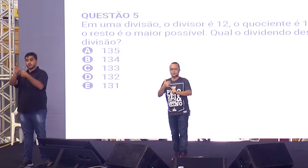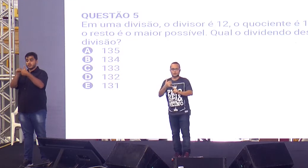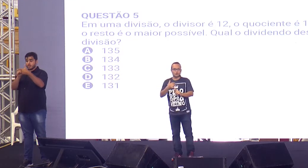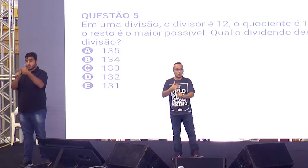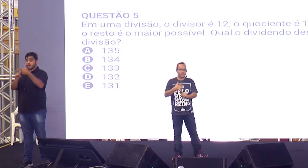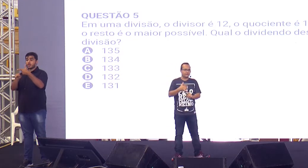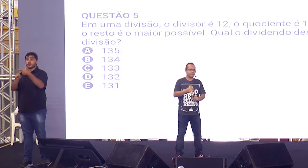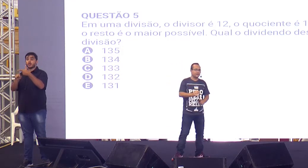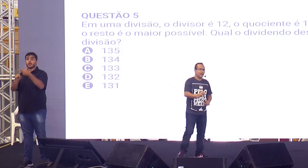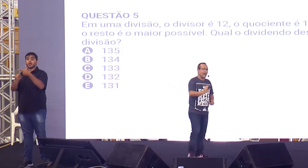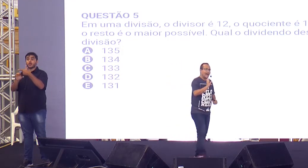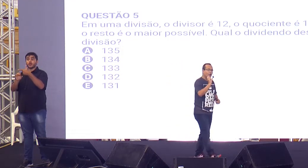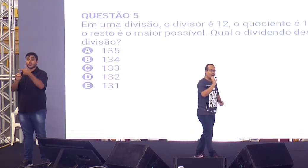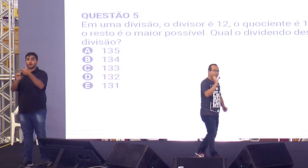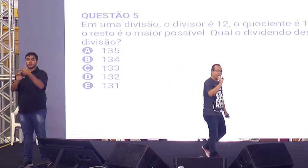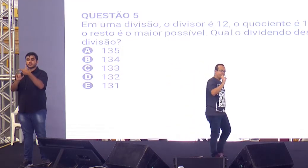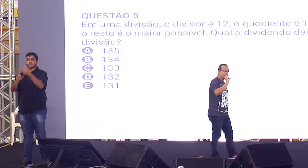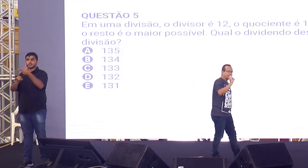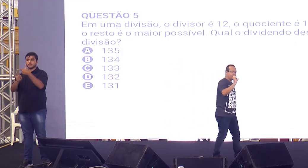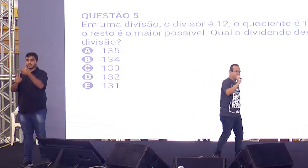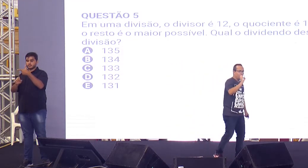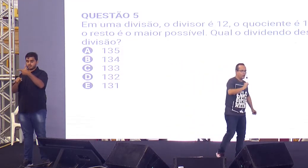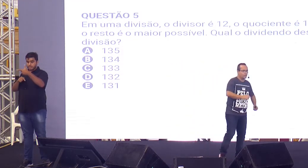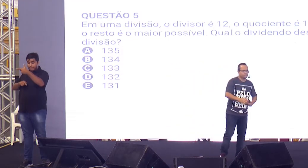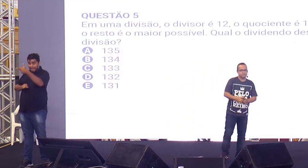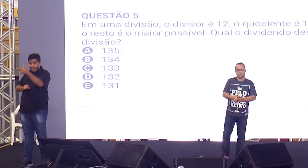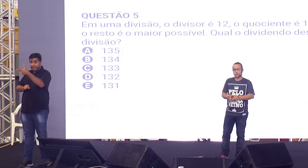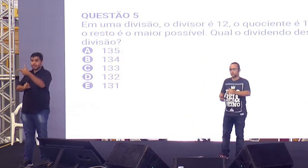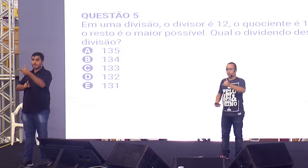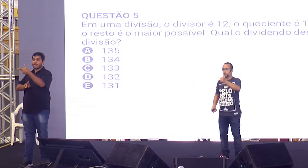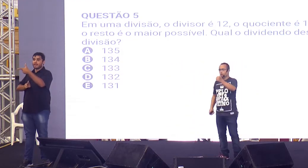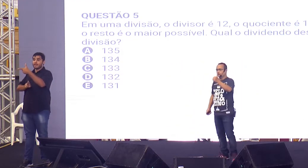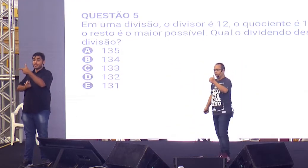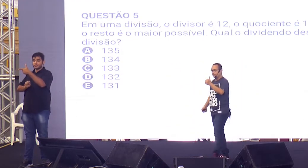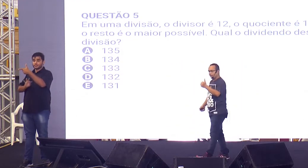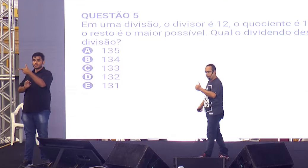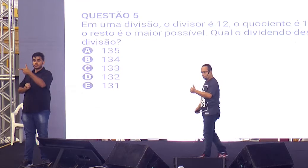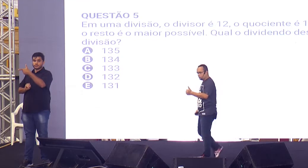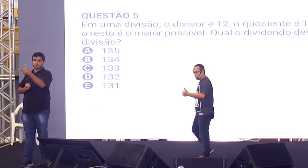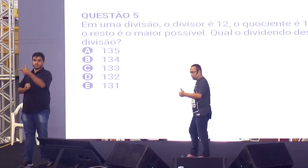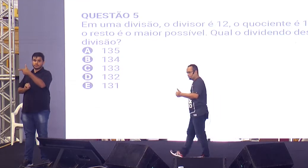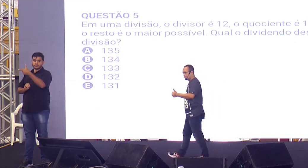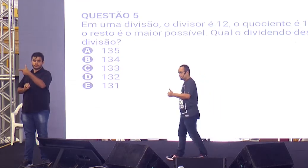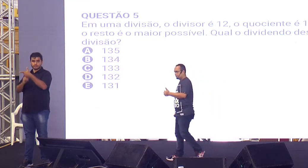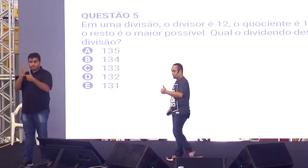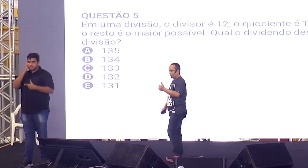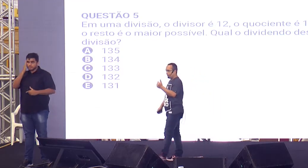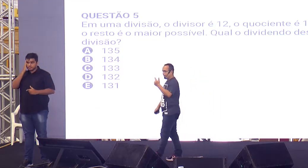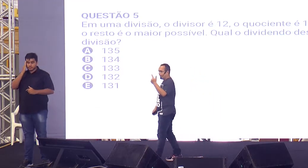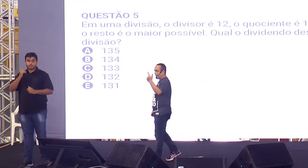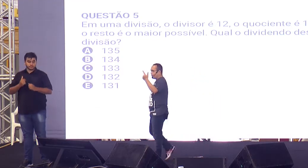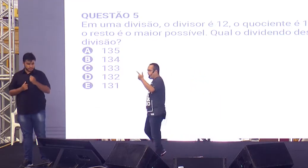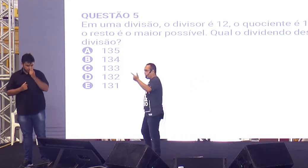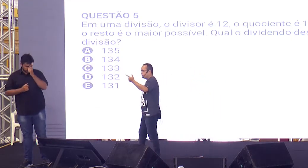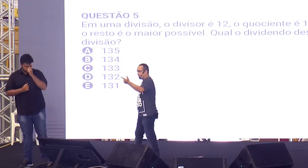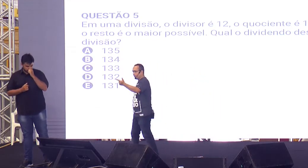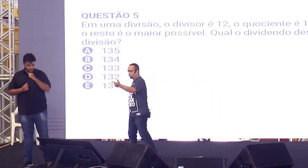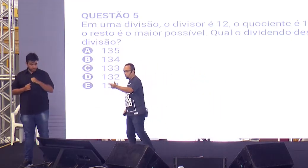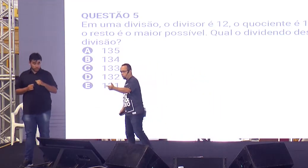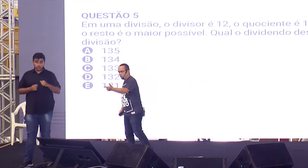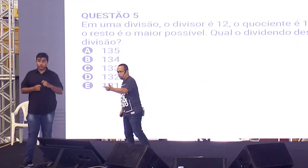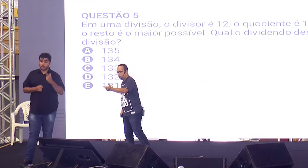resto? 2. Agora preste atenção, ó. O dividendo, ele é igual